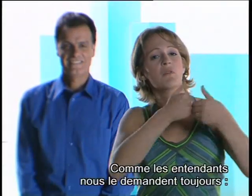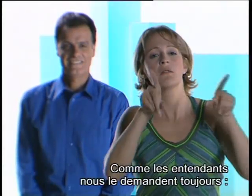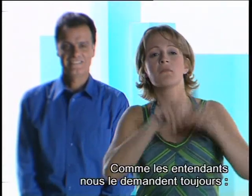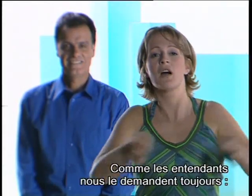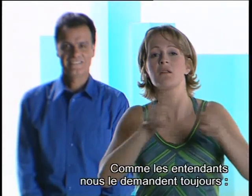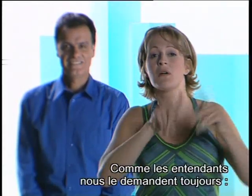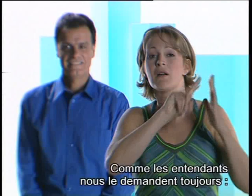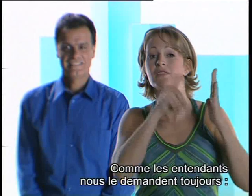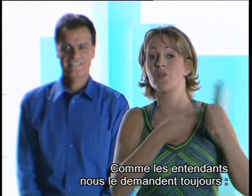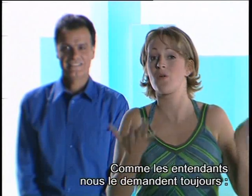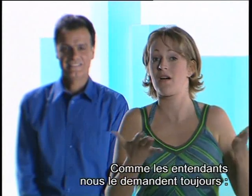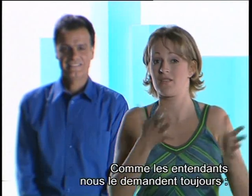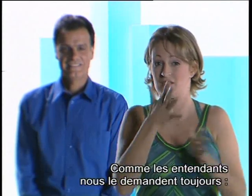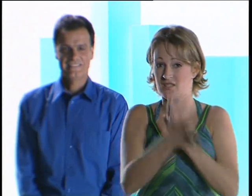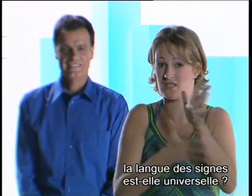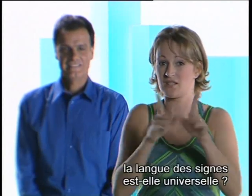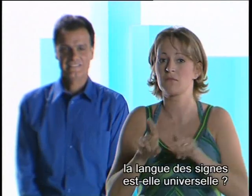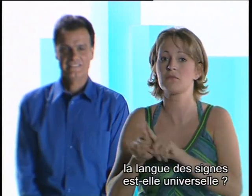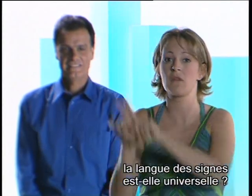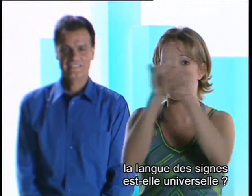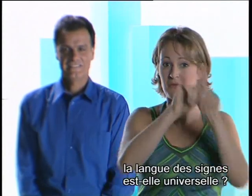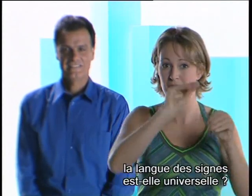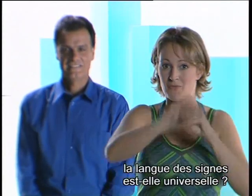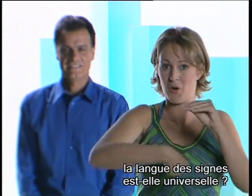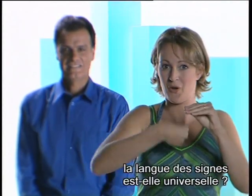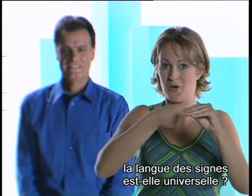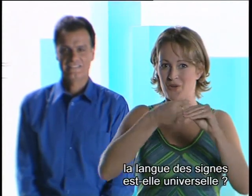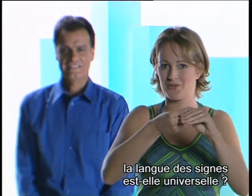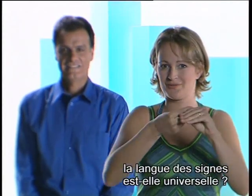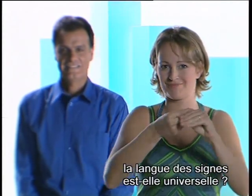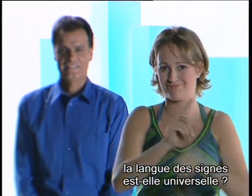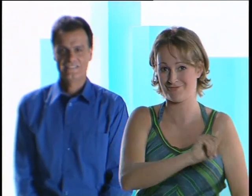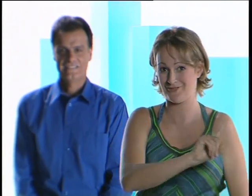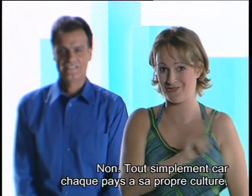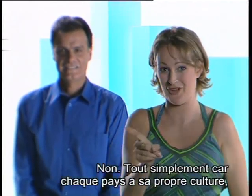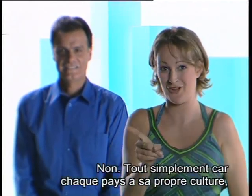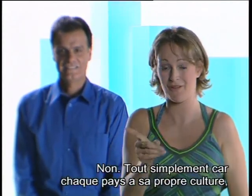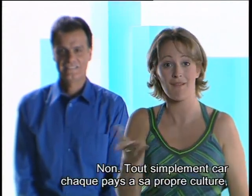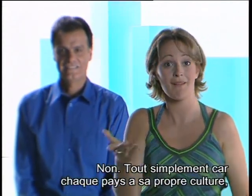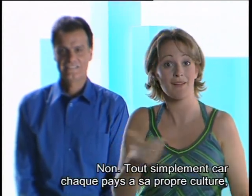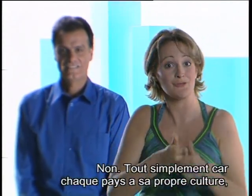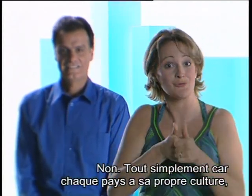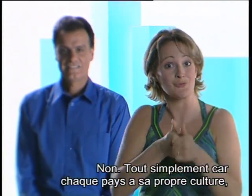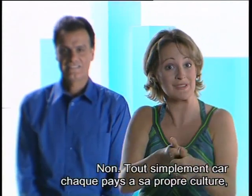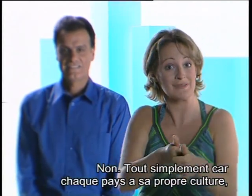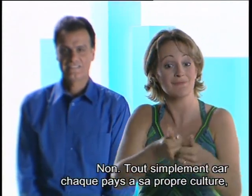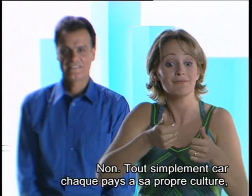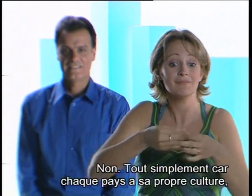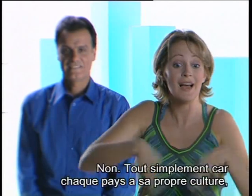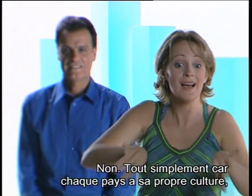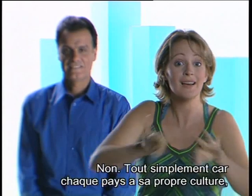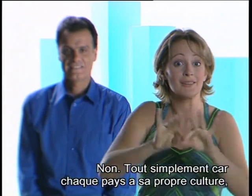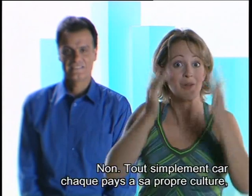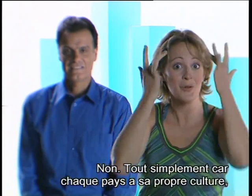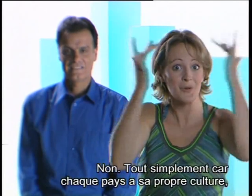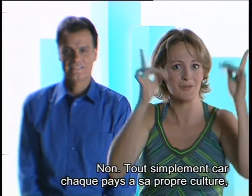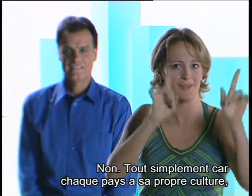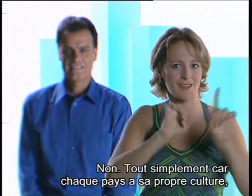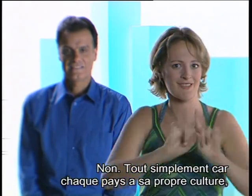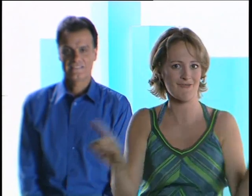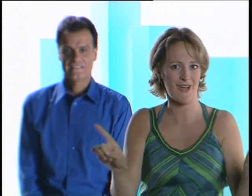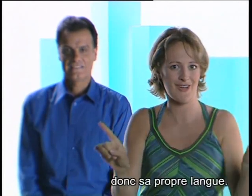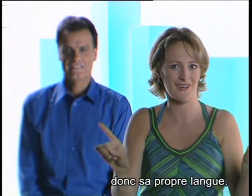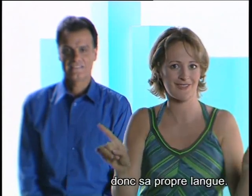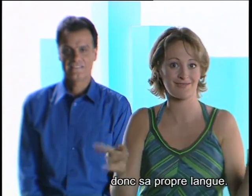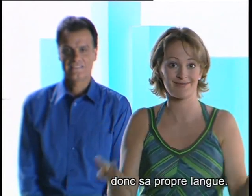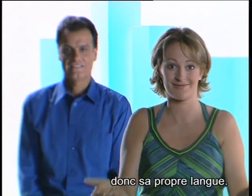Comme les entendants nous le demandent toujours, la langue des signes est-elle universelle ? Eh bien non, tout simplement parce que chaque pays a sa propre